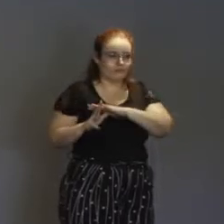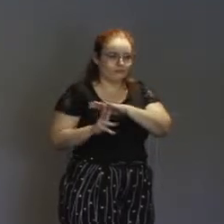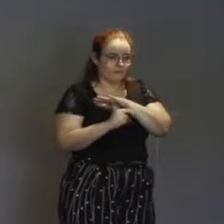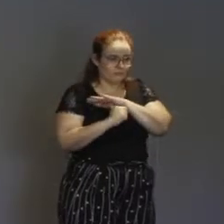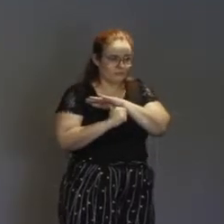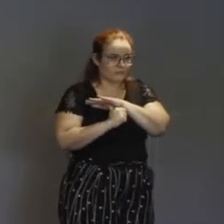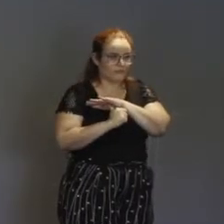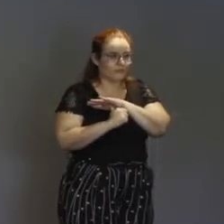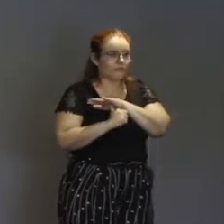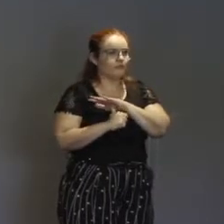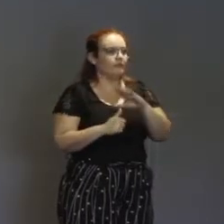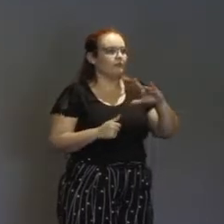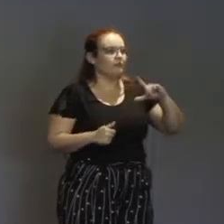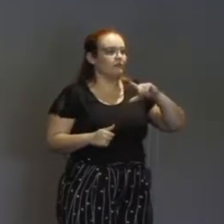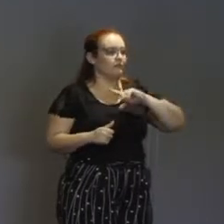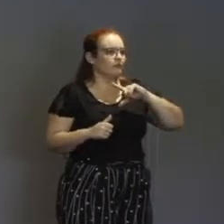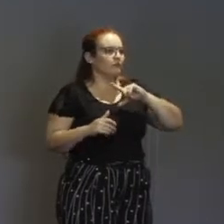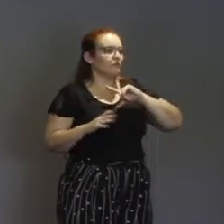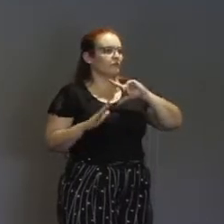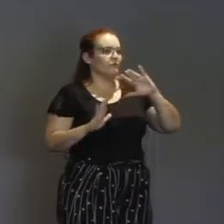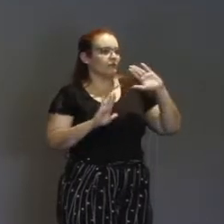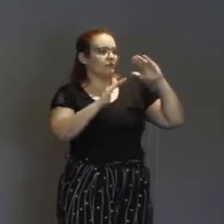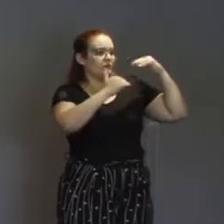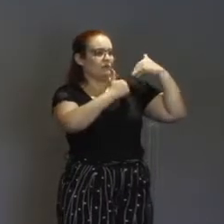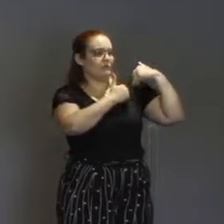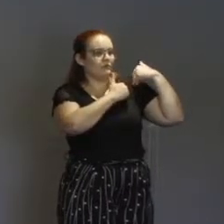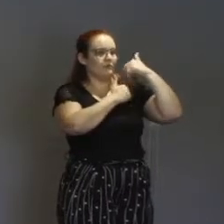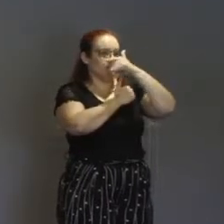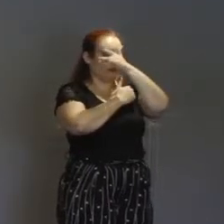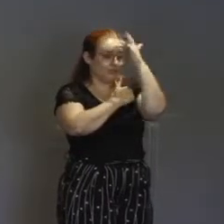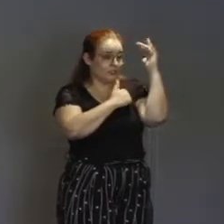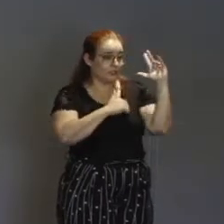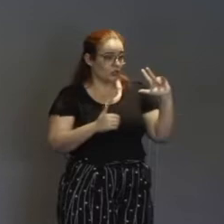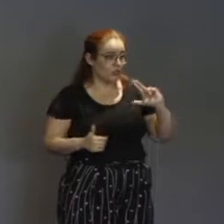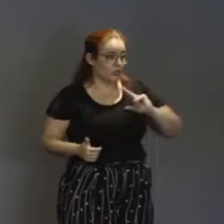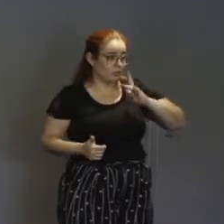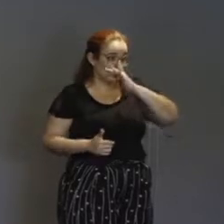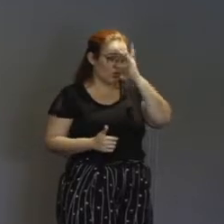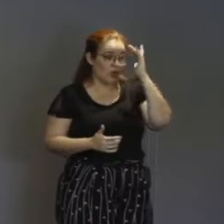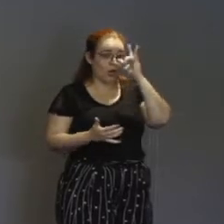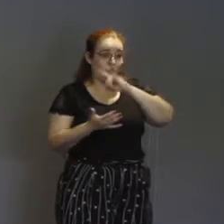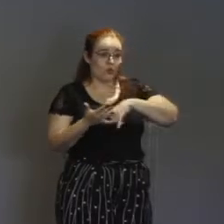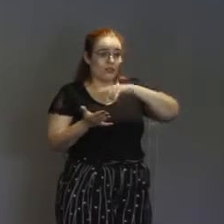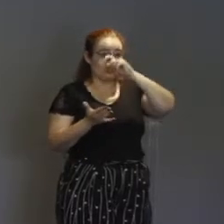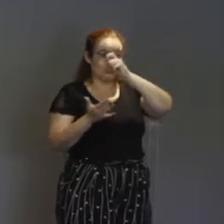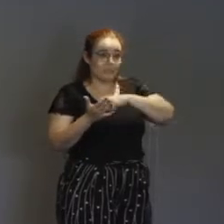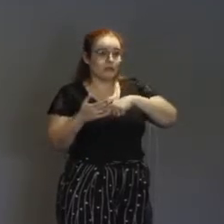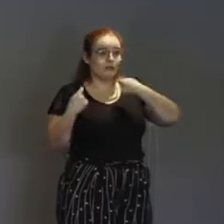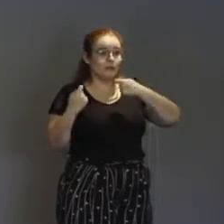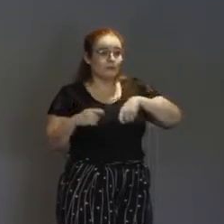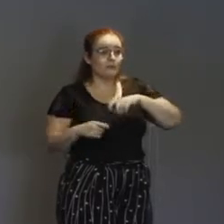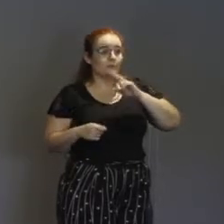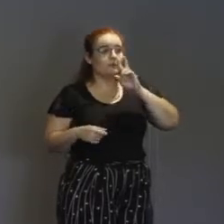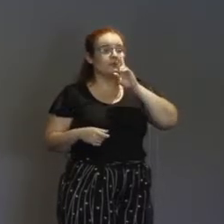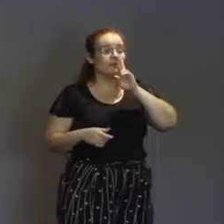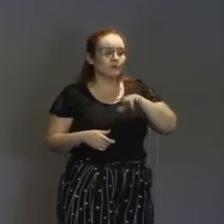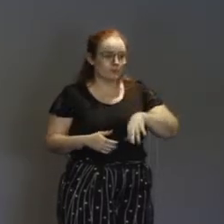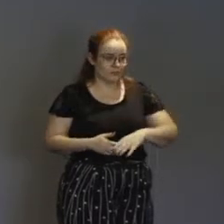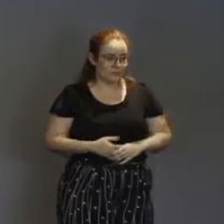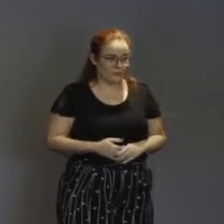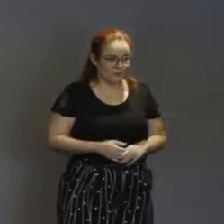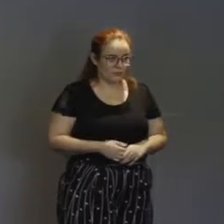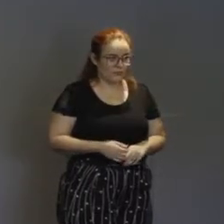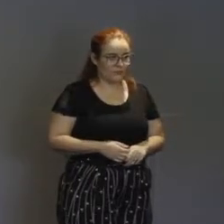uma responsabilização pessoal da pessoa que está ali assinando aqueles contratos sem responder. Então, essa é uma questão